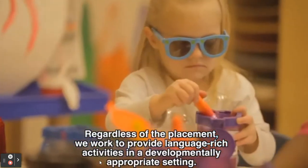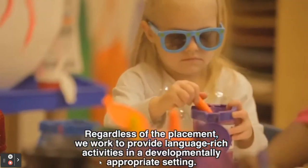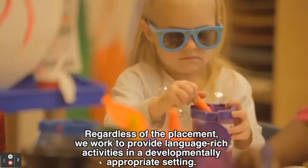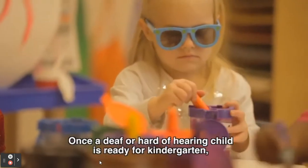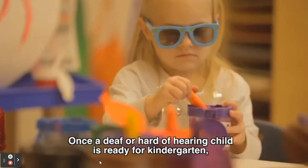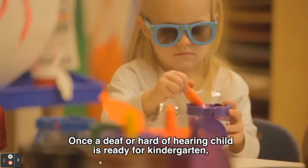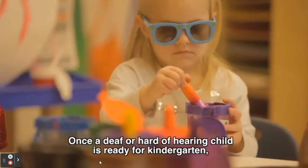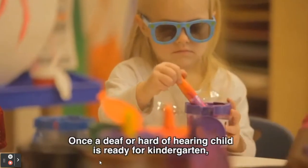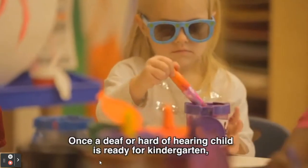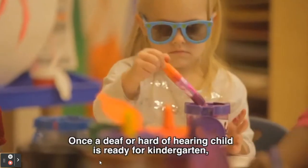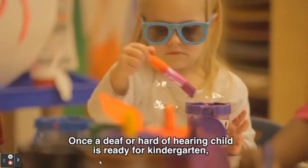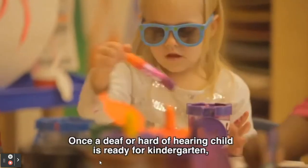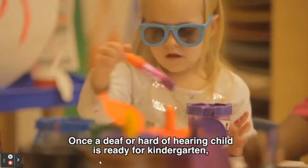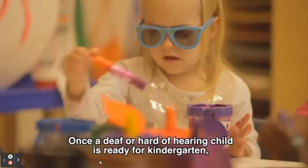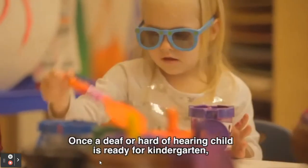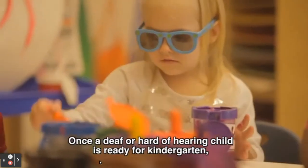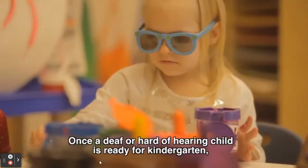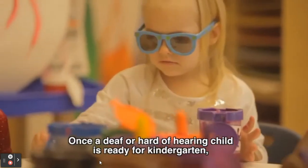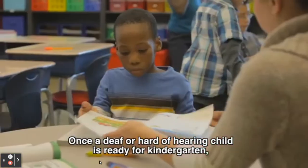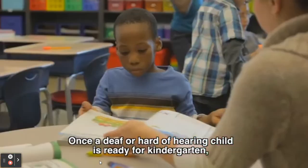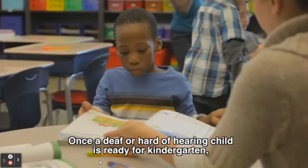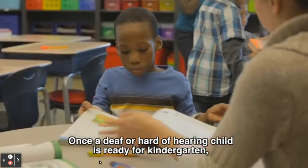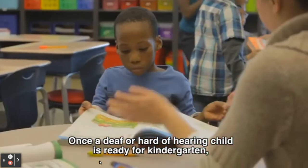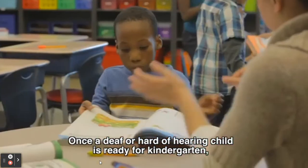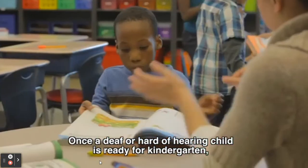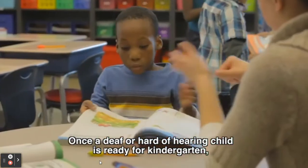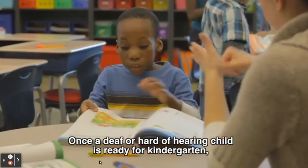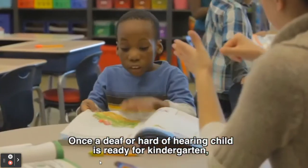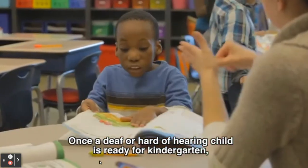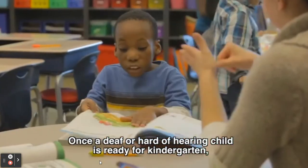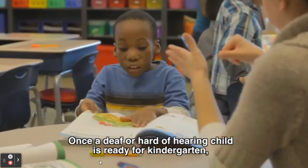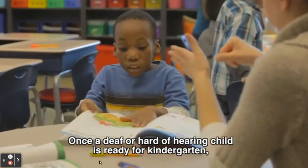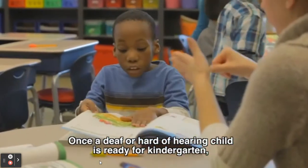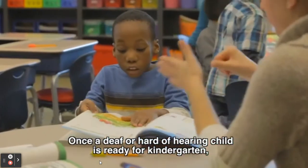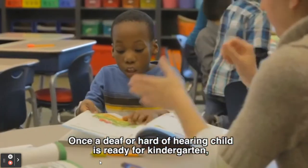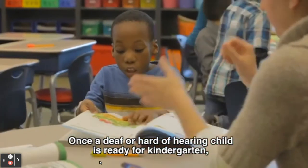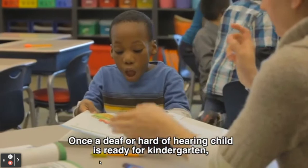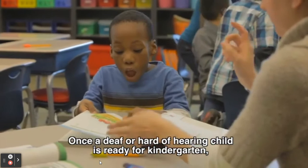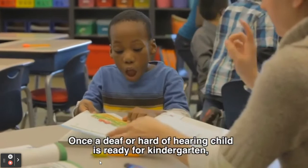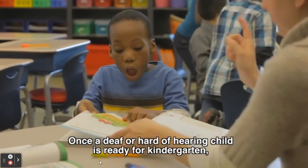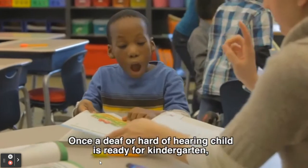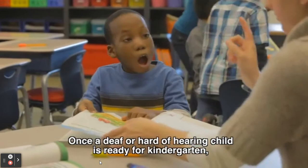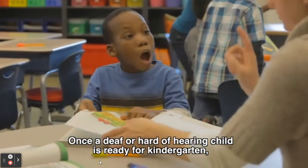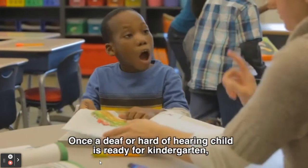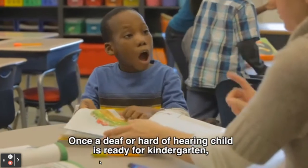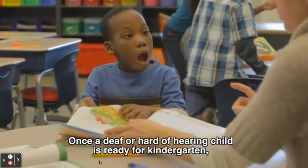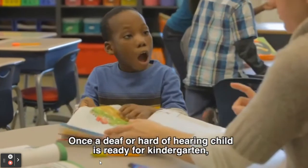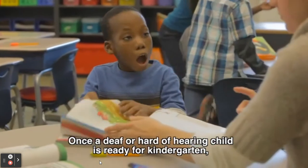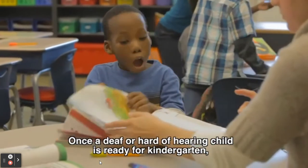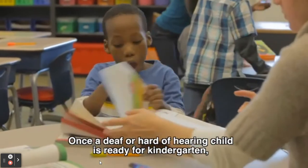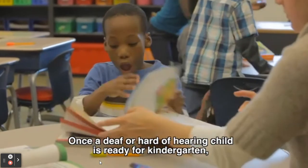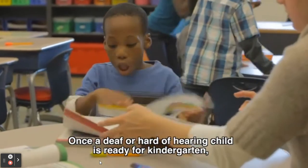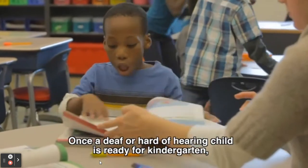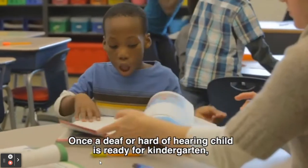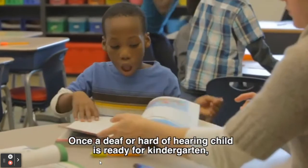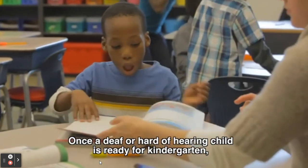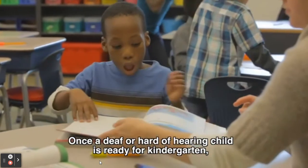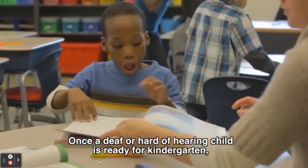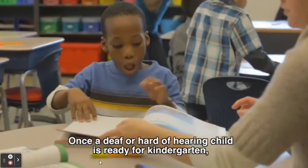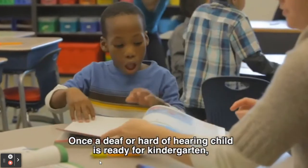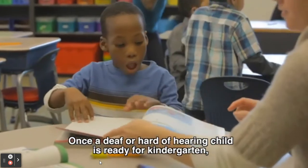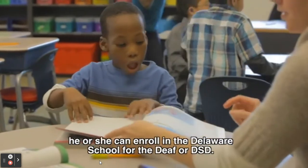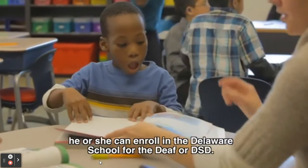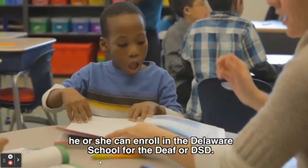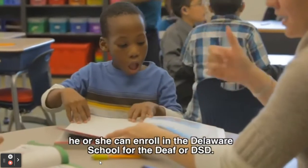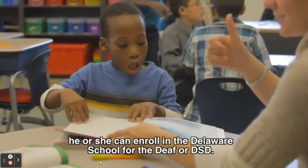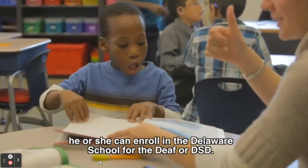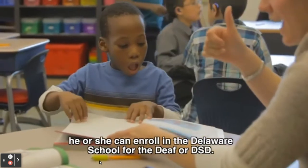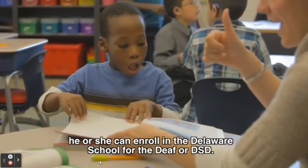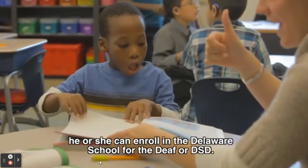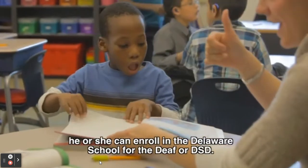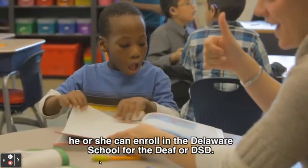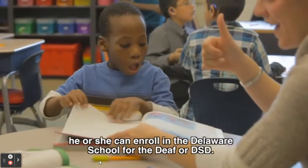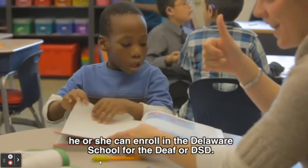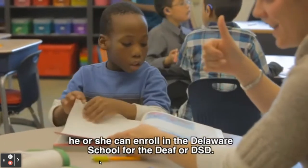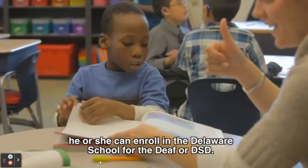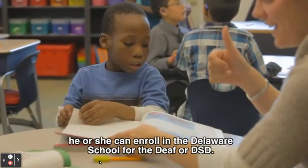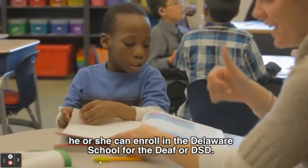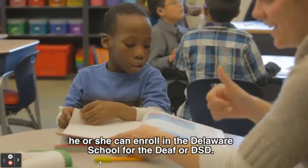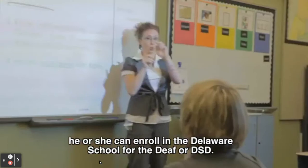enriquecidas en el lenguaje de un ambiente apropiado con respecto al desarrollo del estudiante. En cuanto